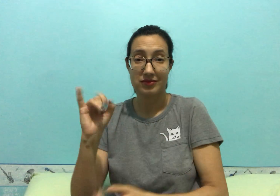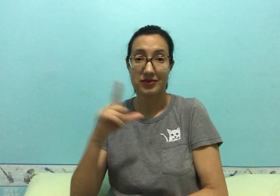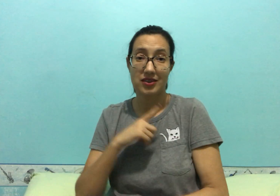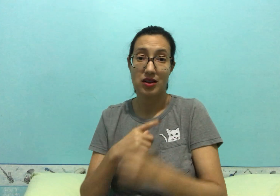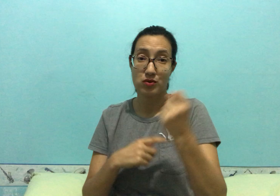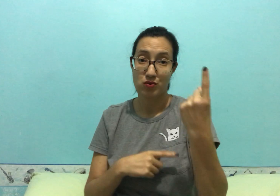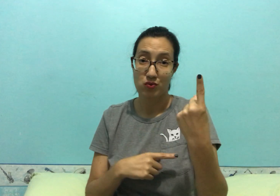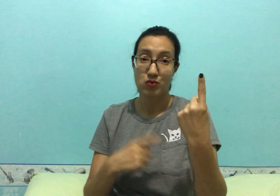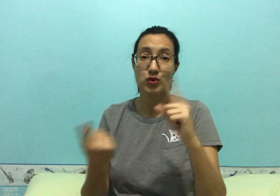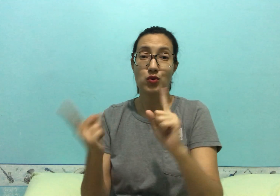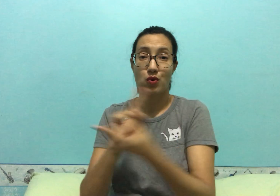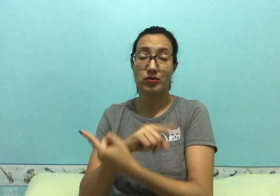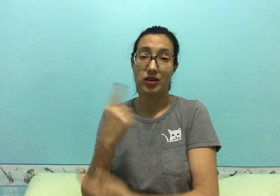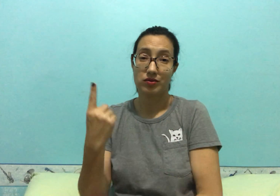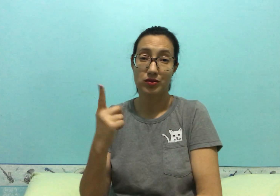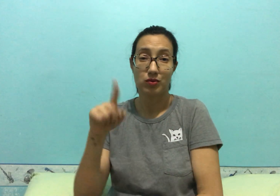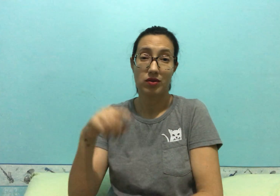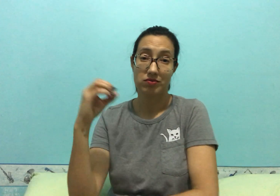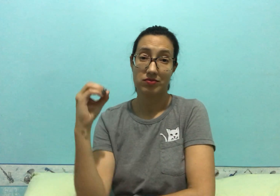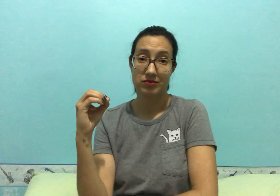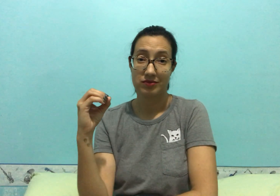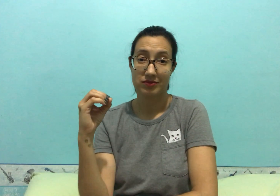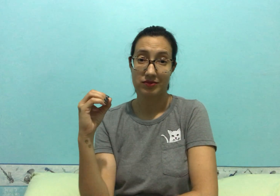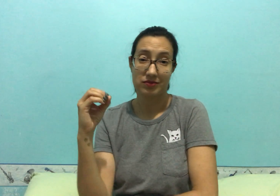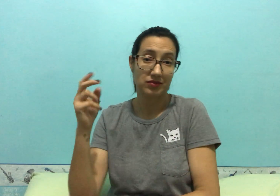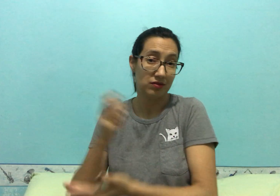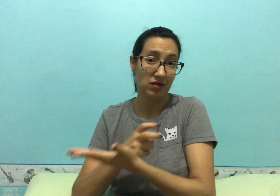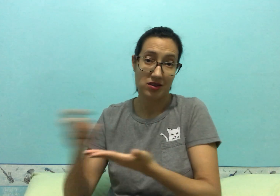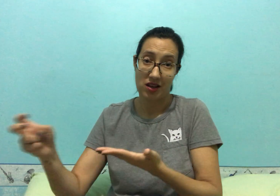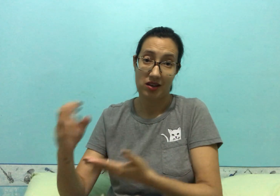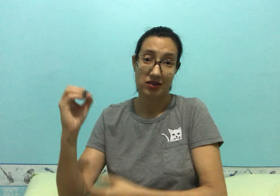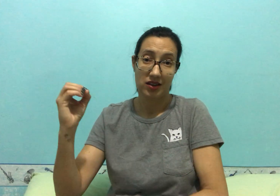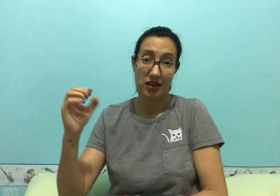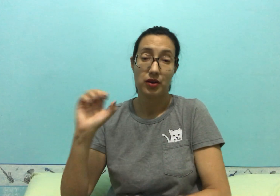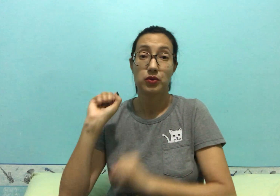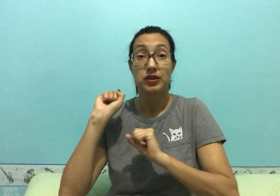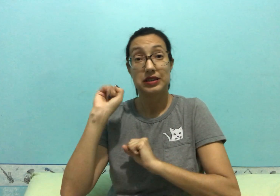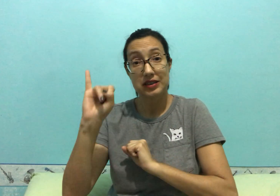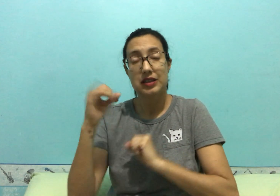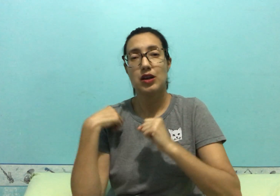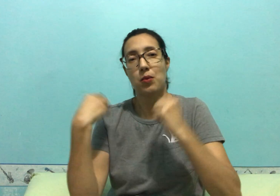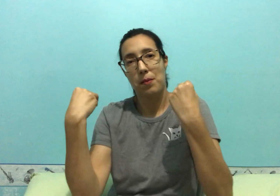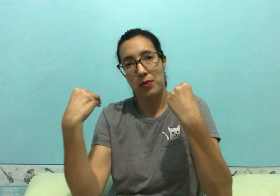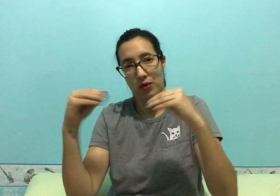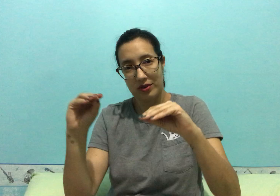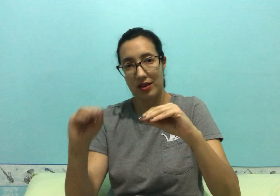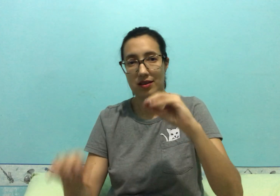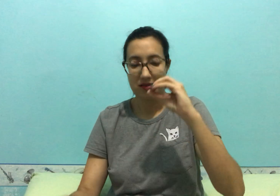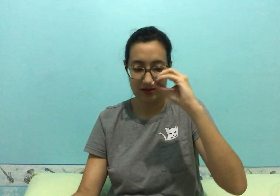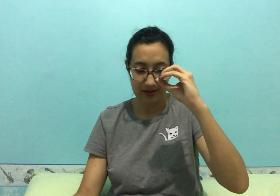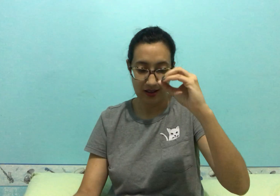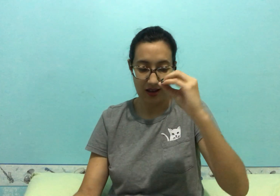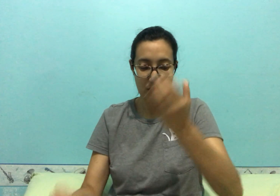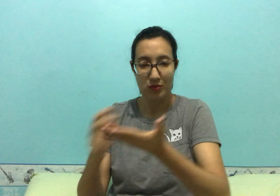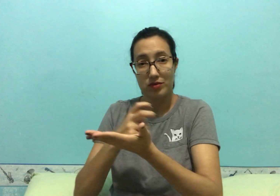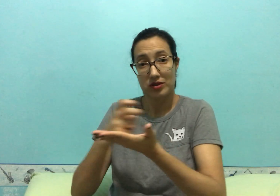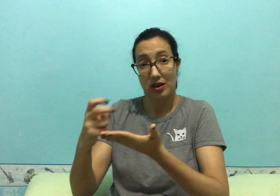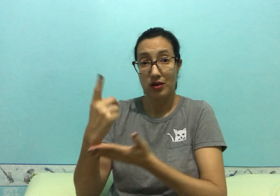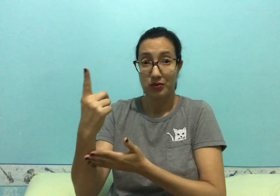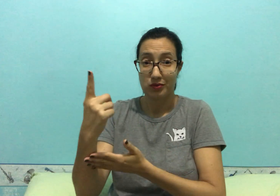0, né? Então 1 e 0 sai 0. E se eu colocar 0 aqui e sair com 1 aqui, sai 0 também.